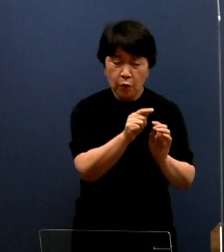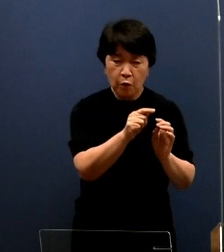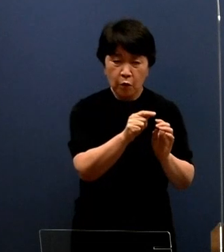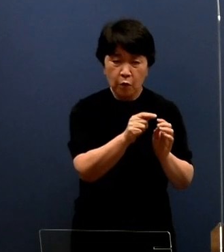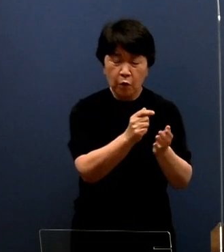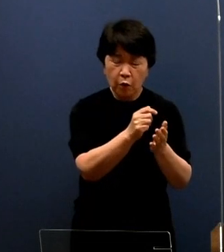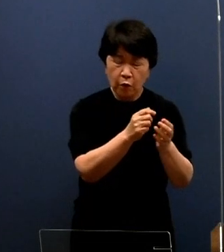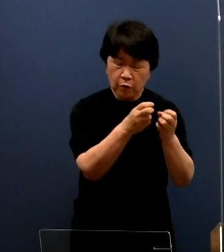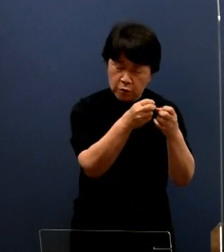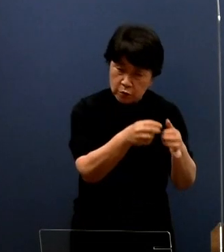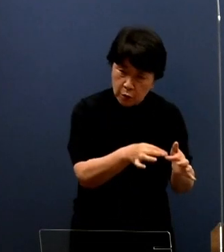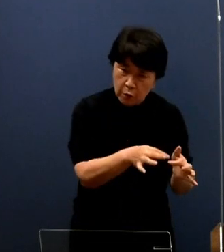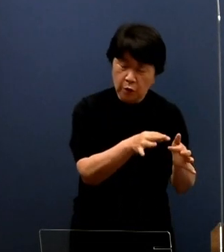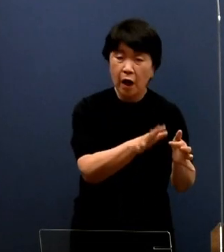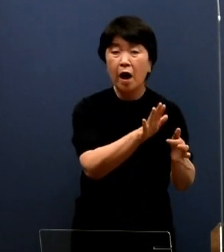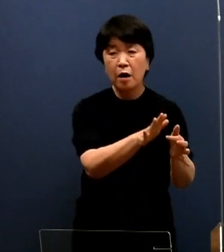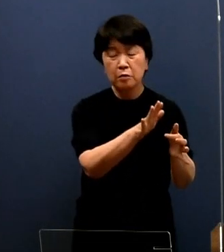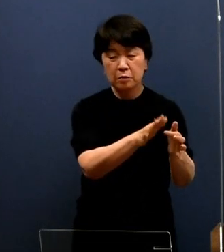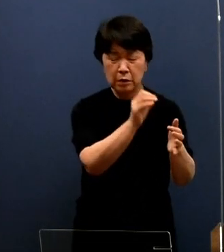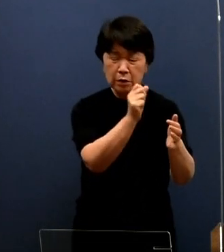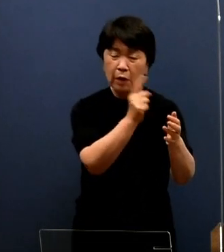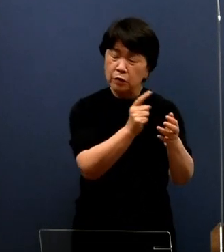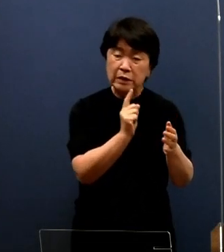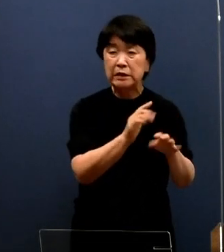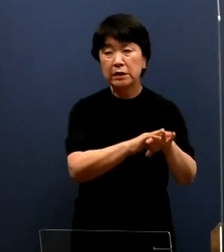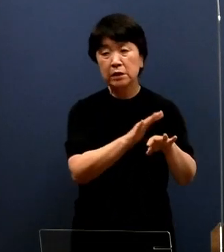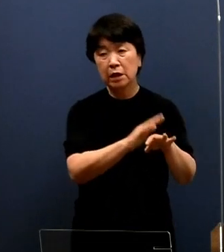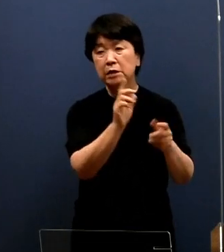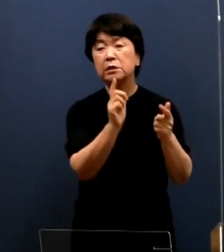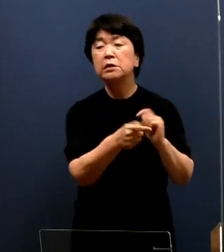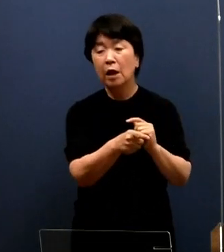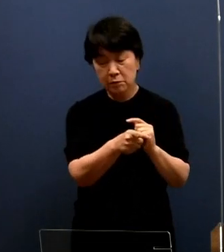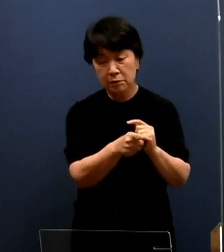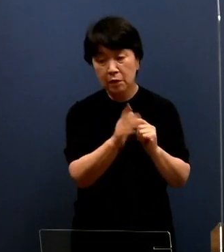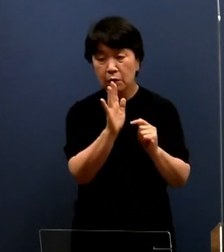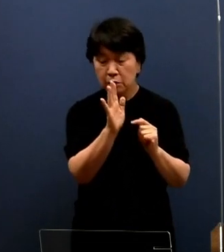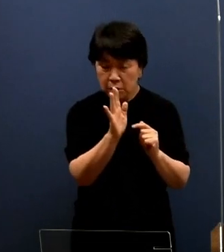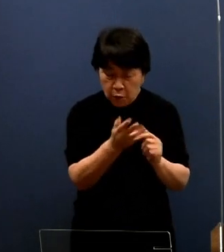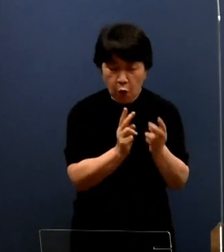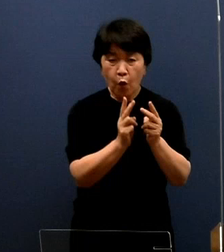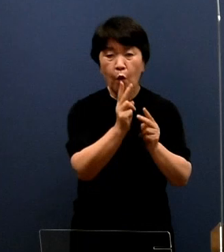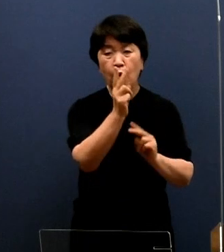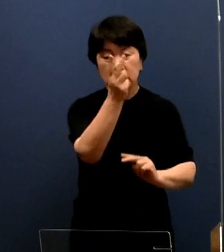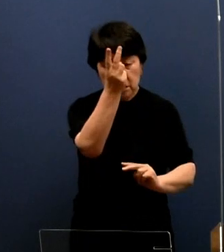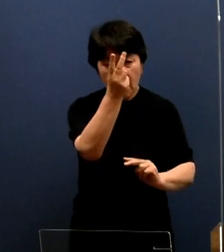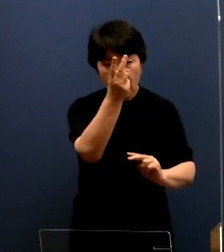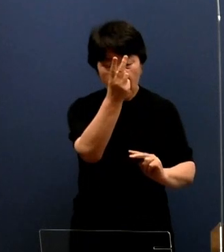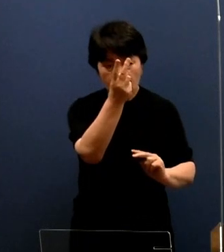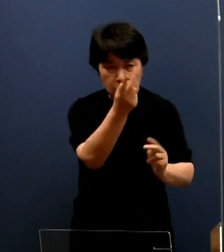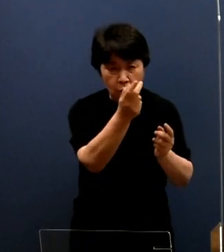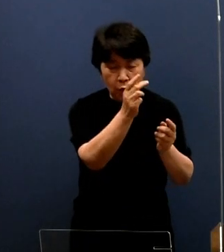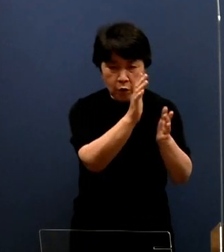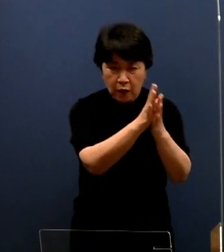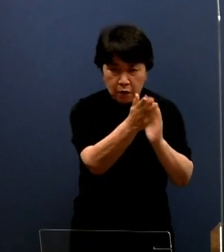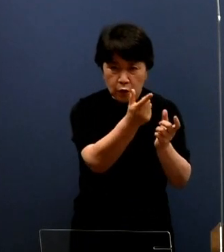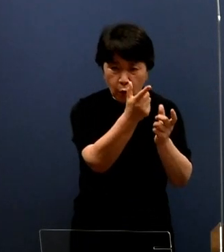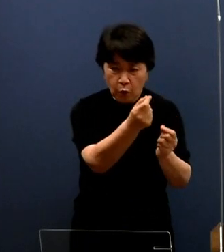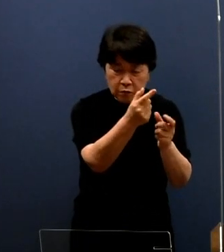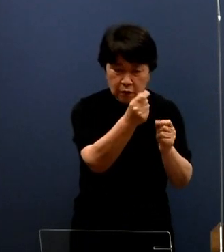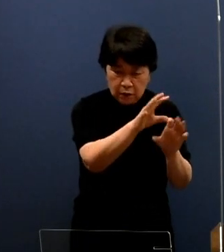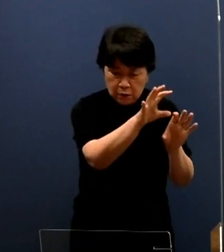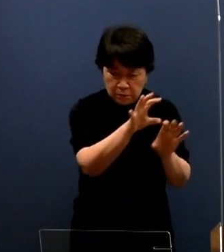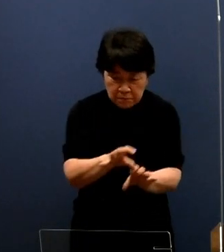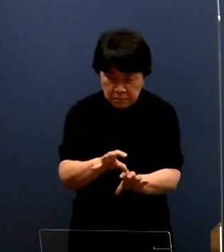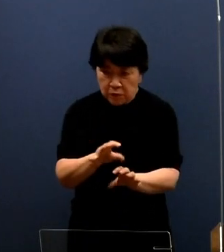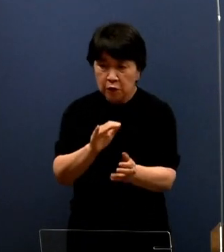どっちが良かいいとか悪いとかっていう評価ってできないかもしれませんけど、少なくとも沖縄県のようなパターンになることについて県民の皆さんが望まれてたわけでは